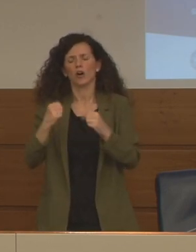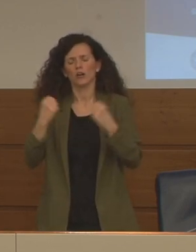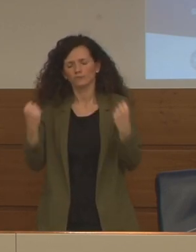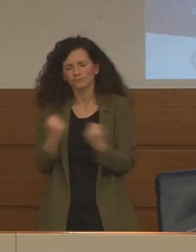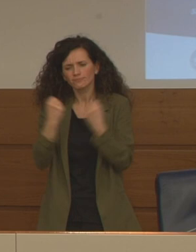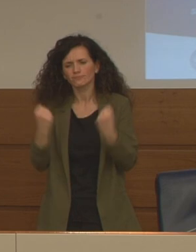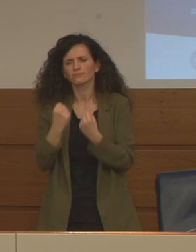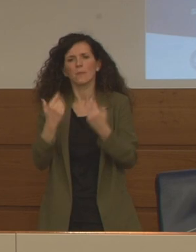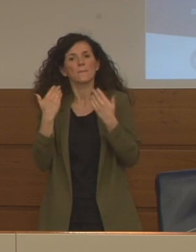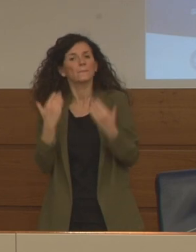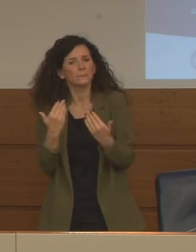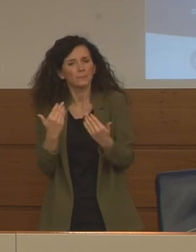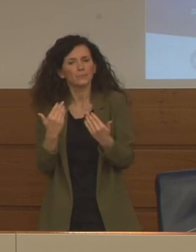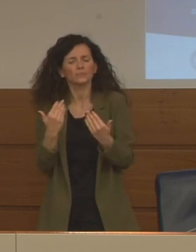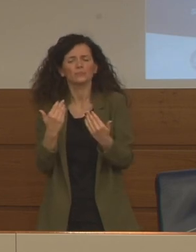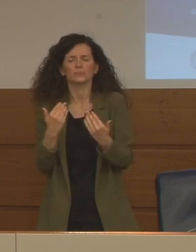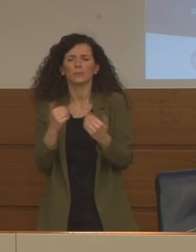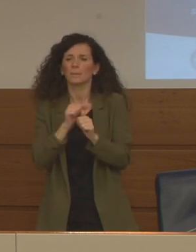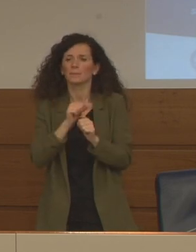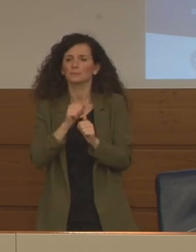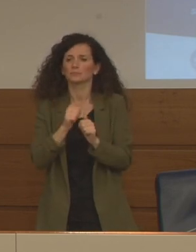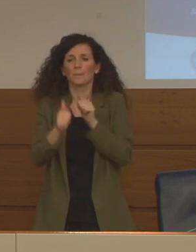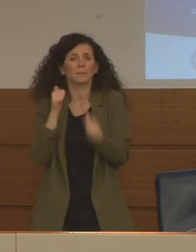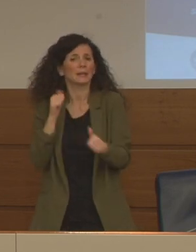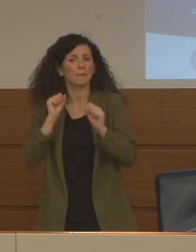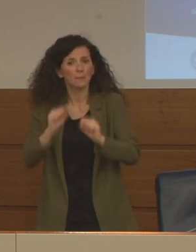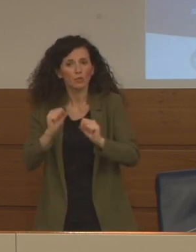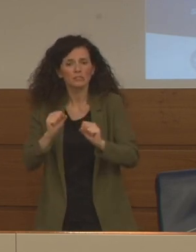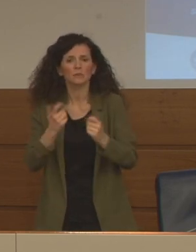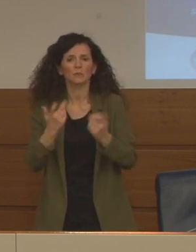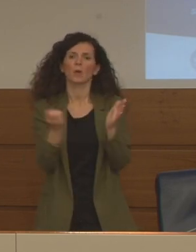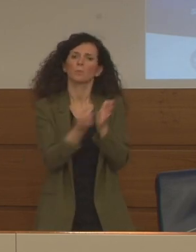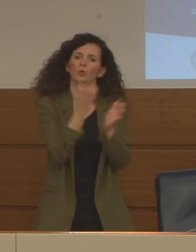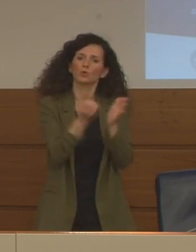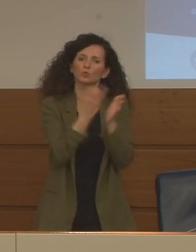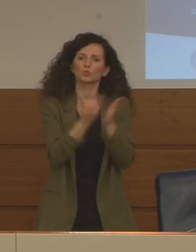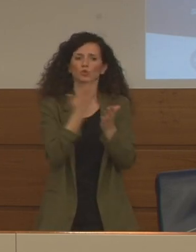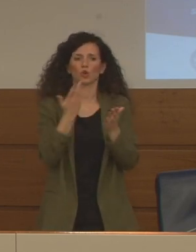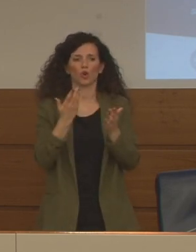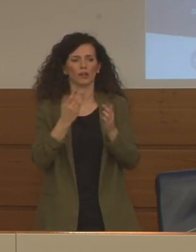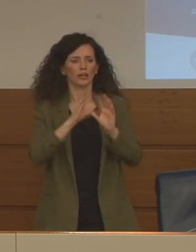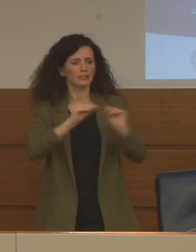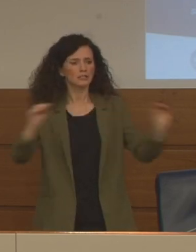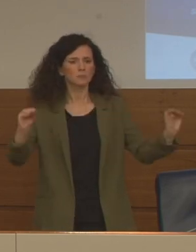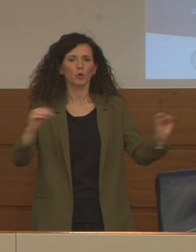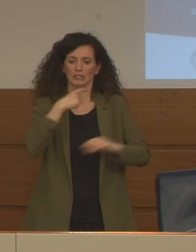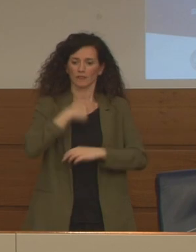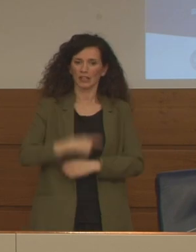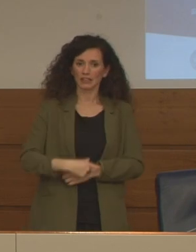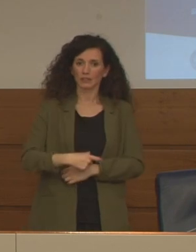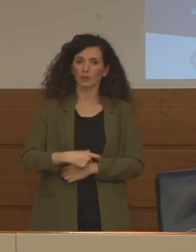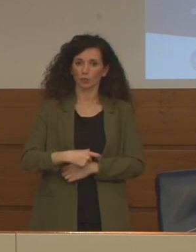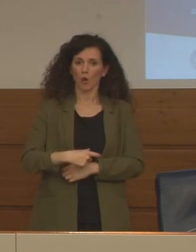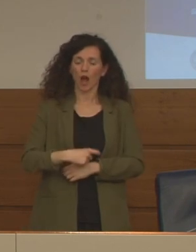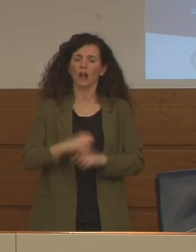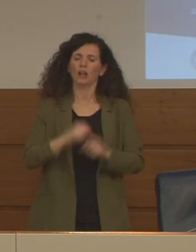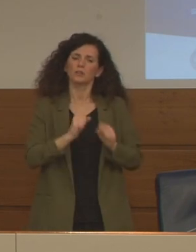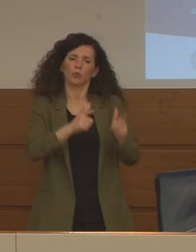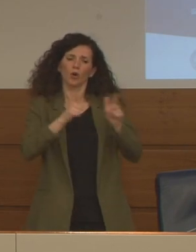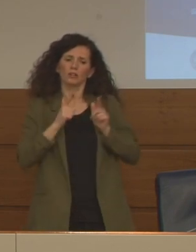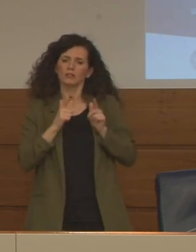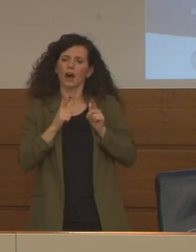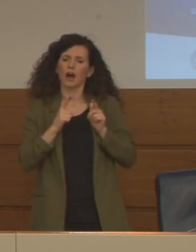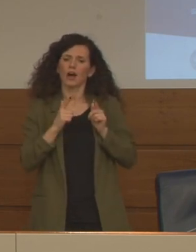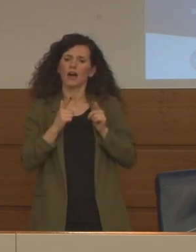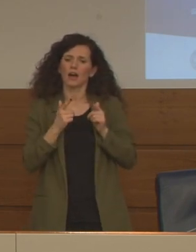prima una produzione di dispositivi di protezione individuali che ci permettano di fronteggiare le